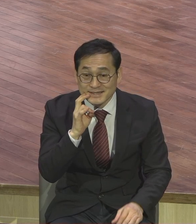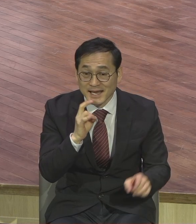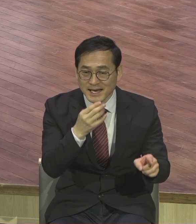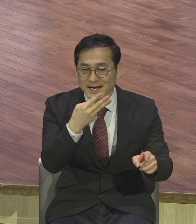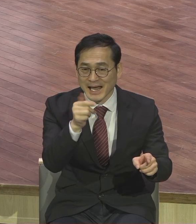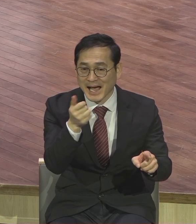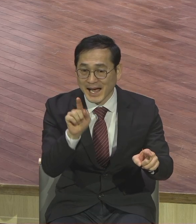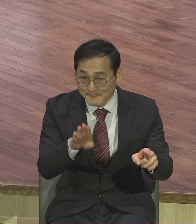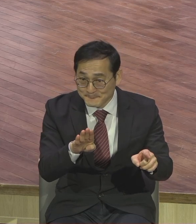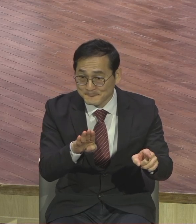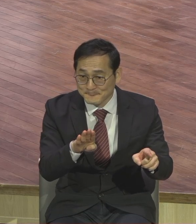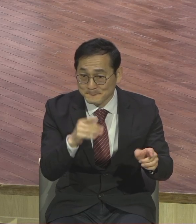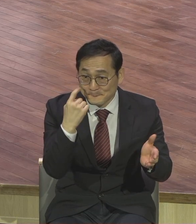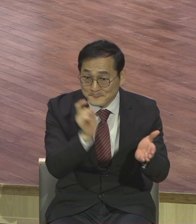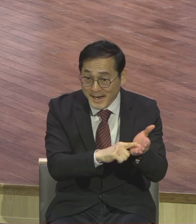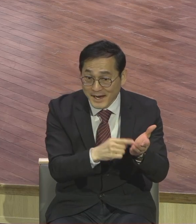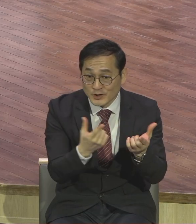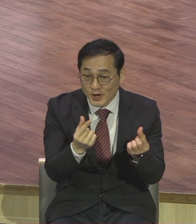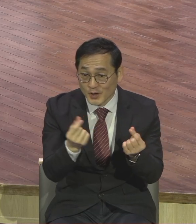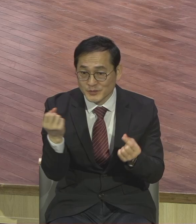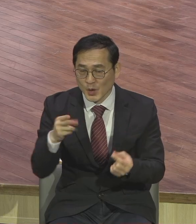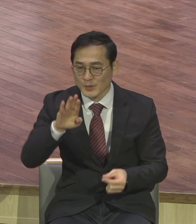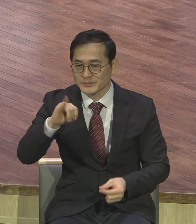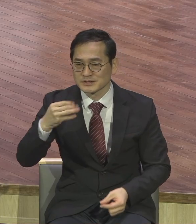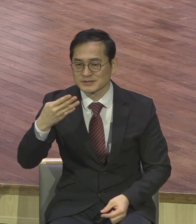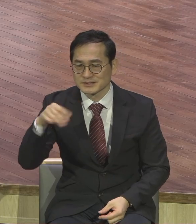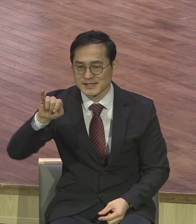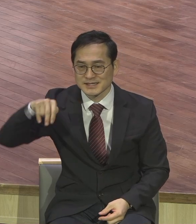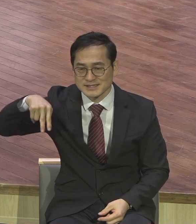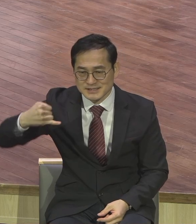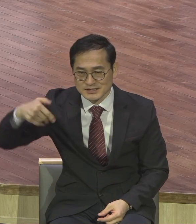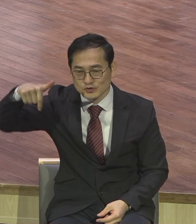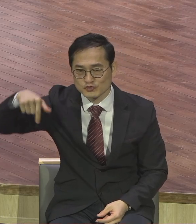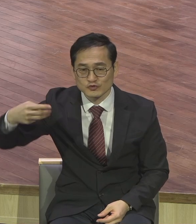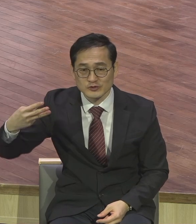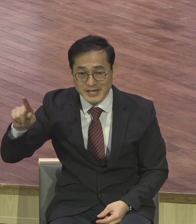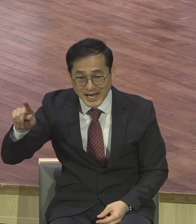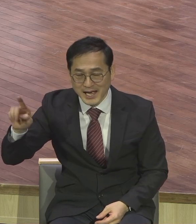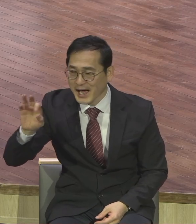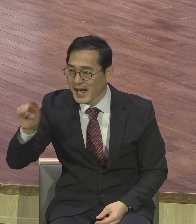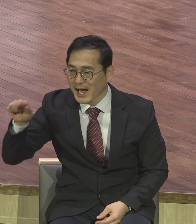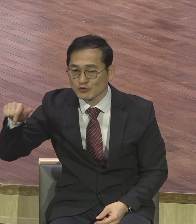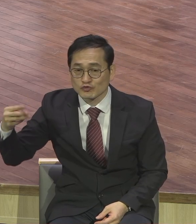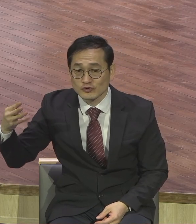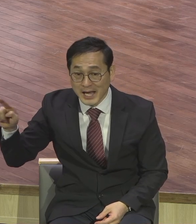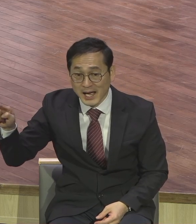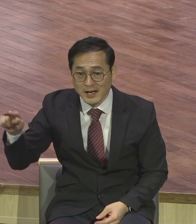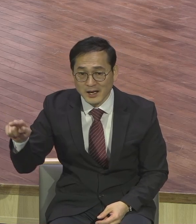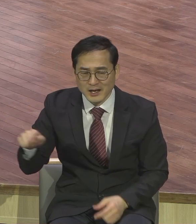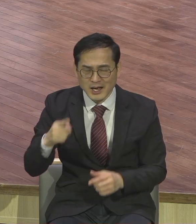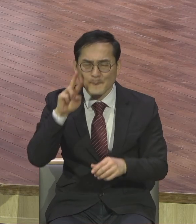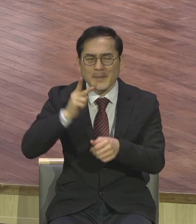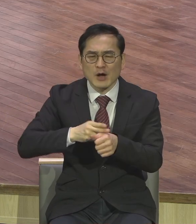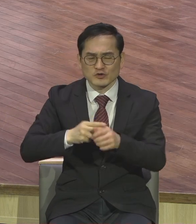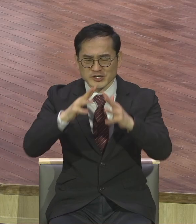시장에서 바울이 천막 장사하다가 브리스 아굴라 같은 또 루디아 같은